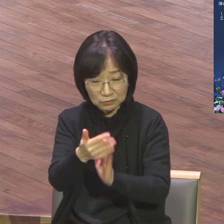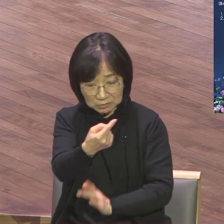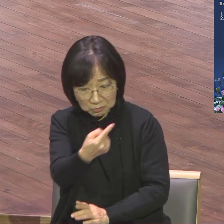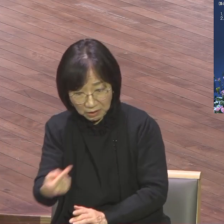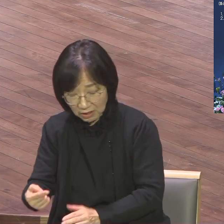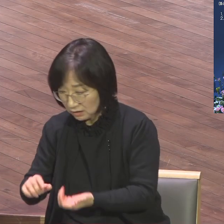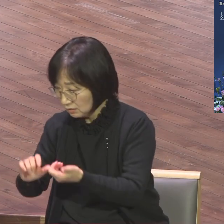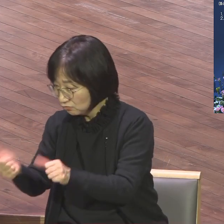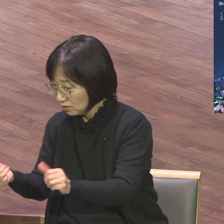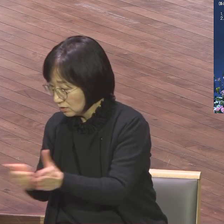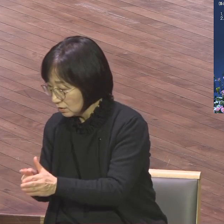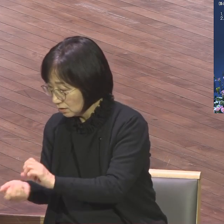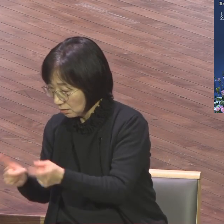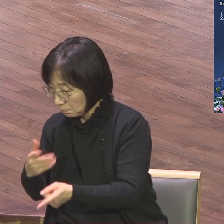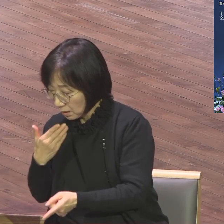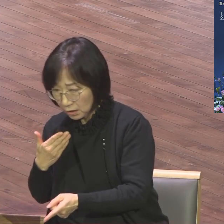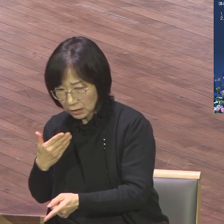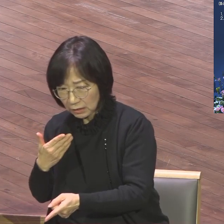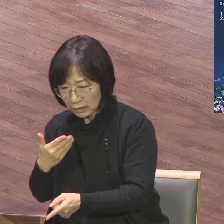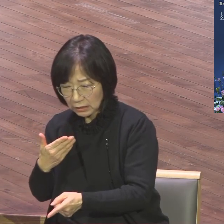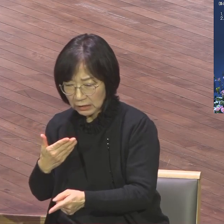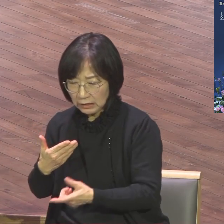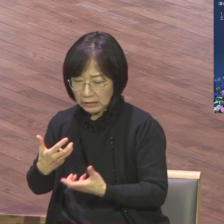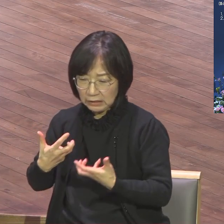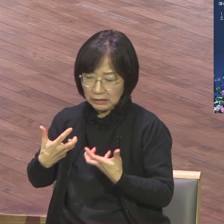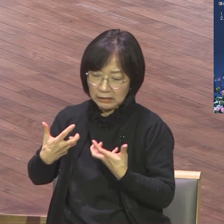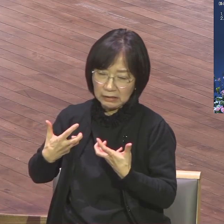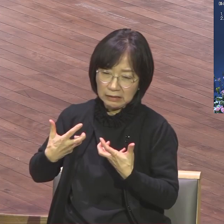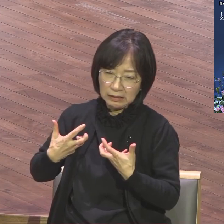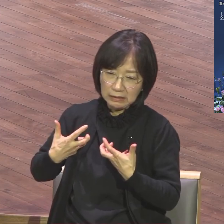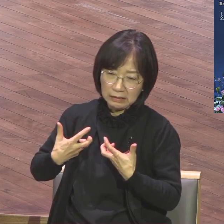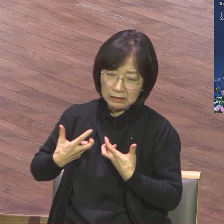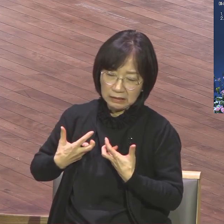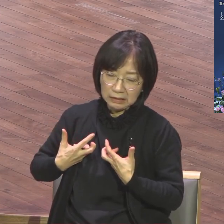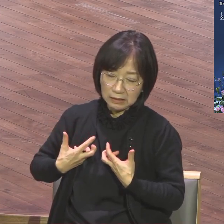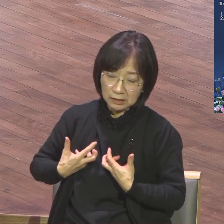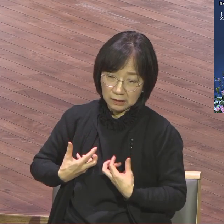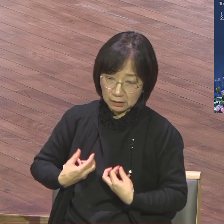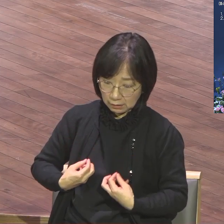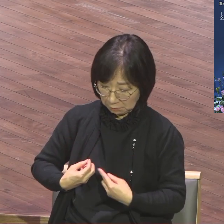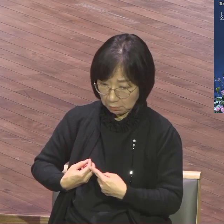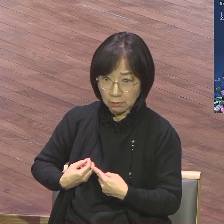자는 어떻게 살리겠냐. 자포 자기하는 심정에서 이때